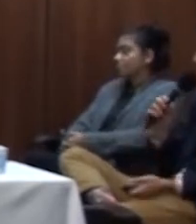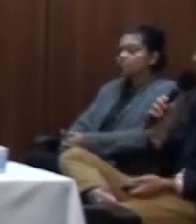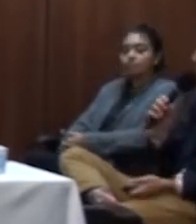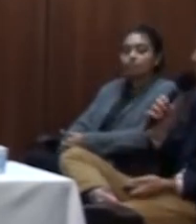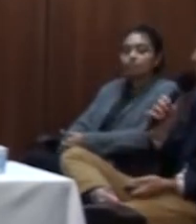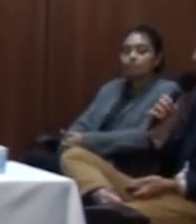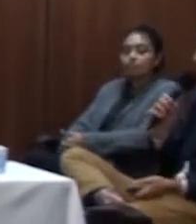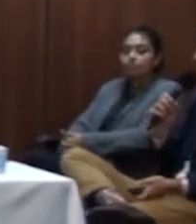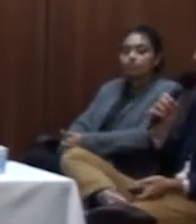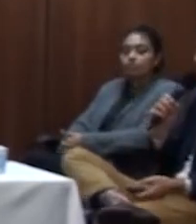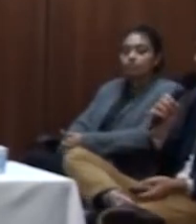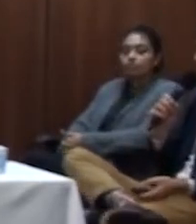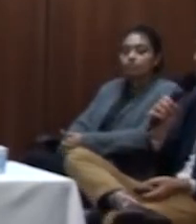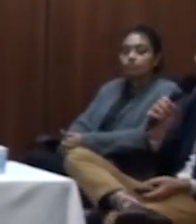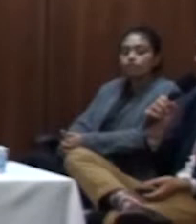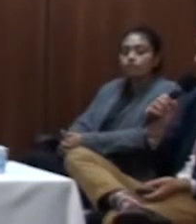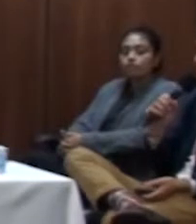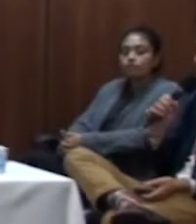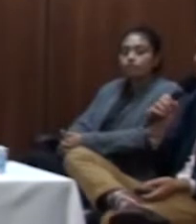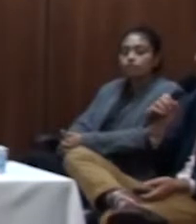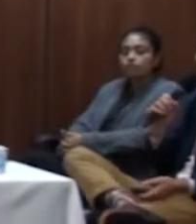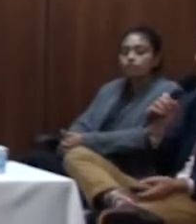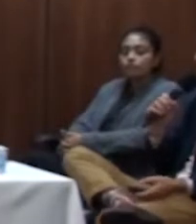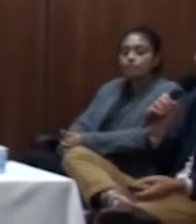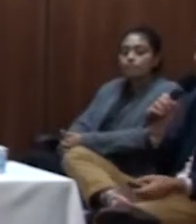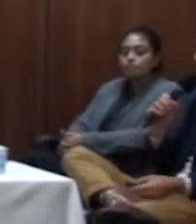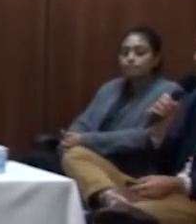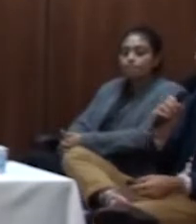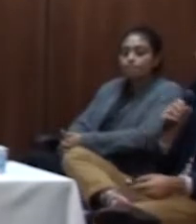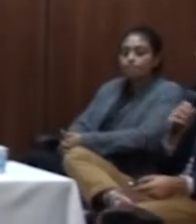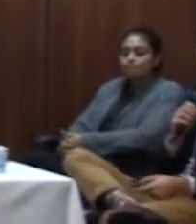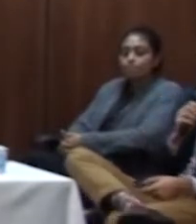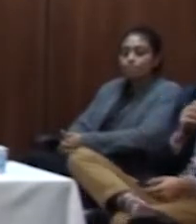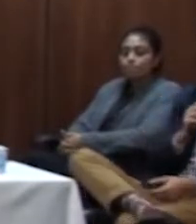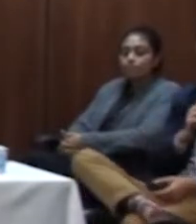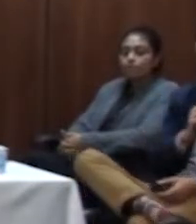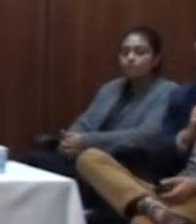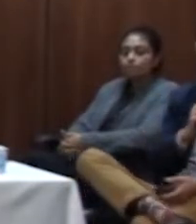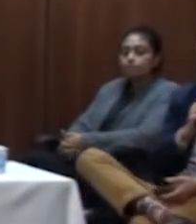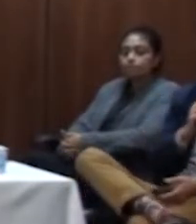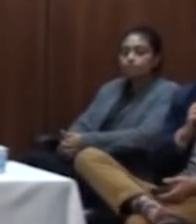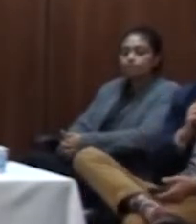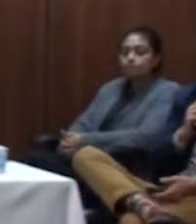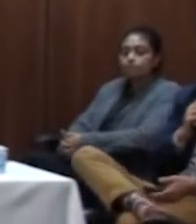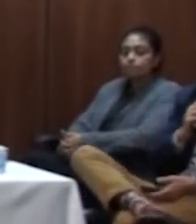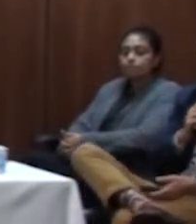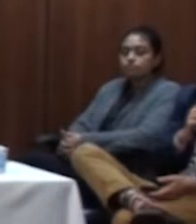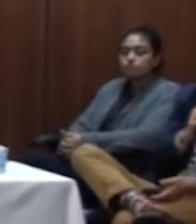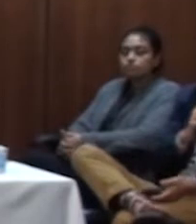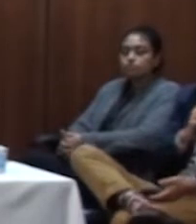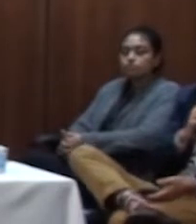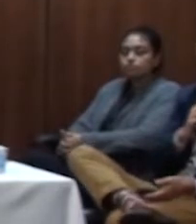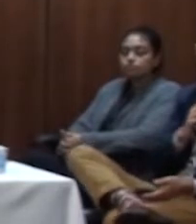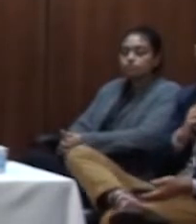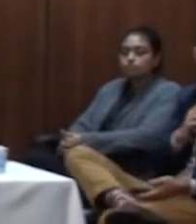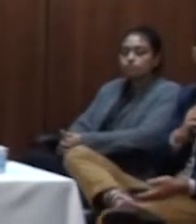Na verdade, eu acho que ainda tem uma confusão. Isso é uma coisa que a gente observa, né? Tem uma confusão muito grande a respeito da abordagem das travestis, porque